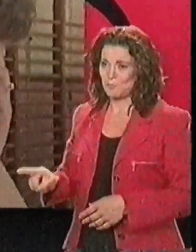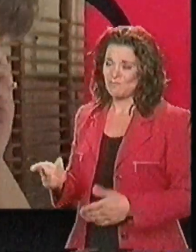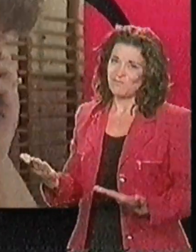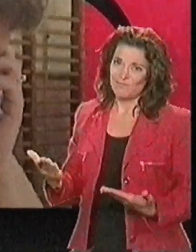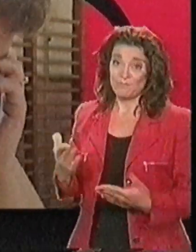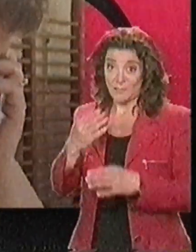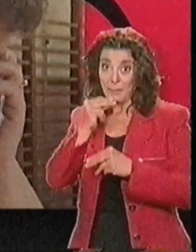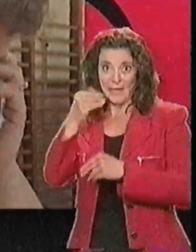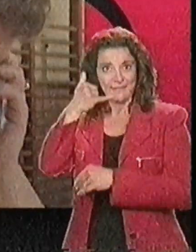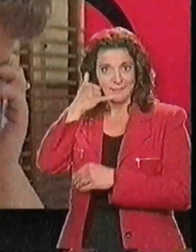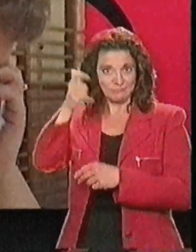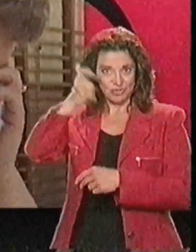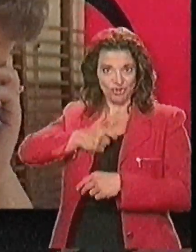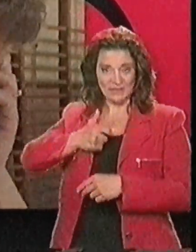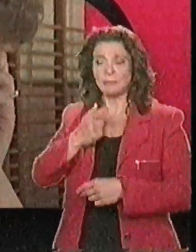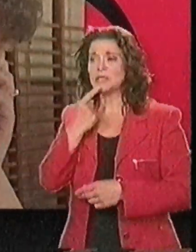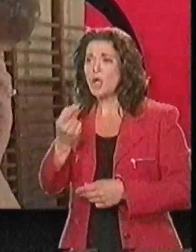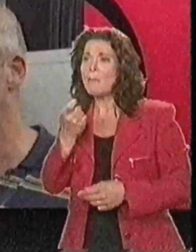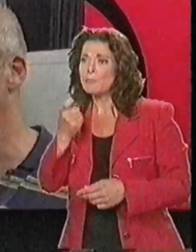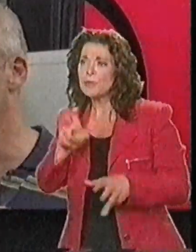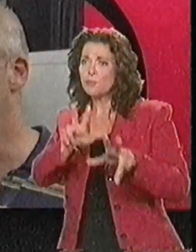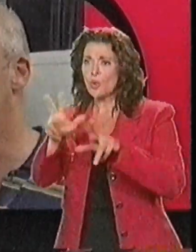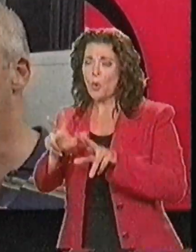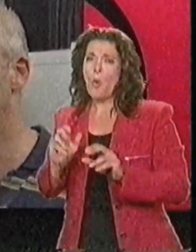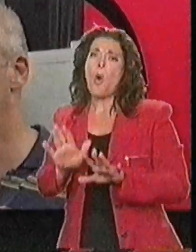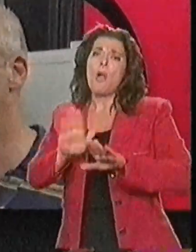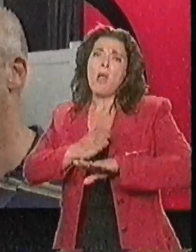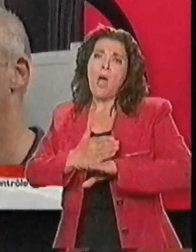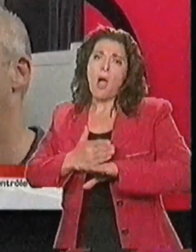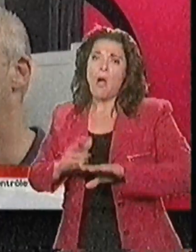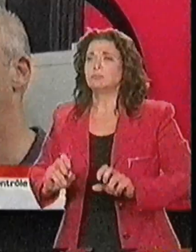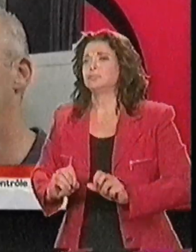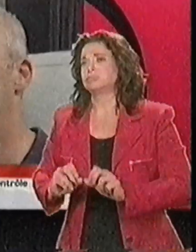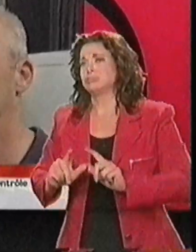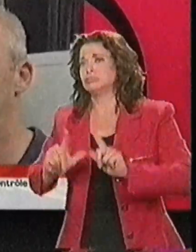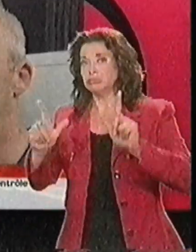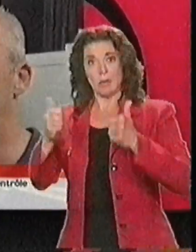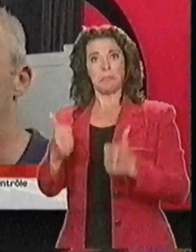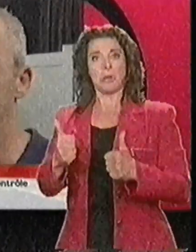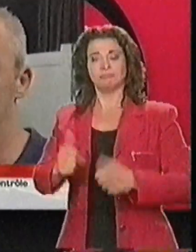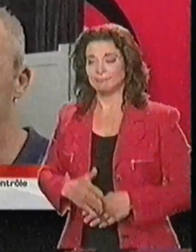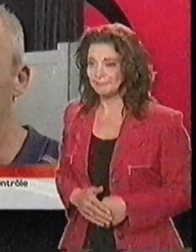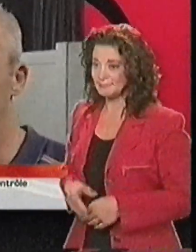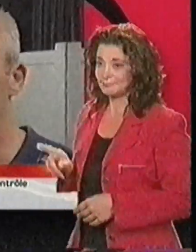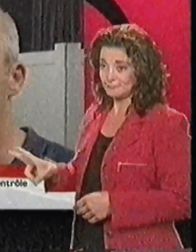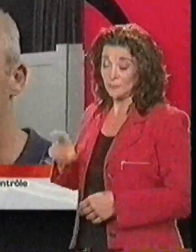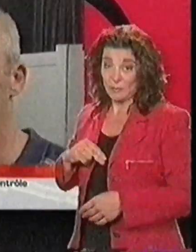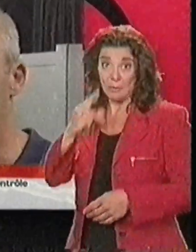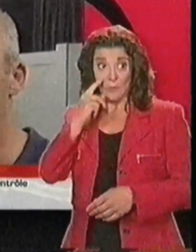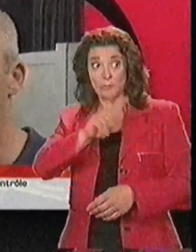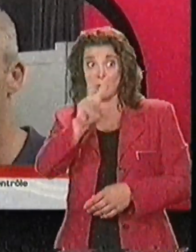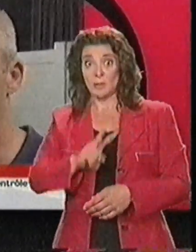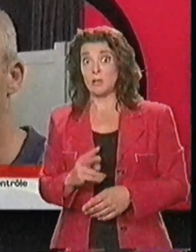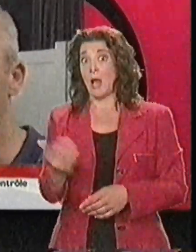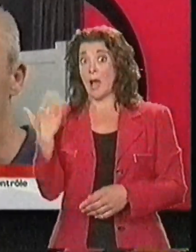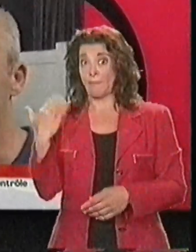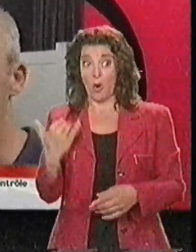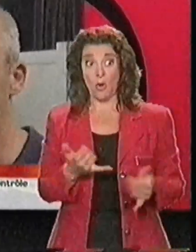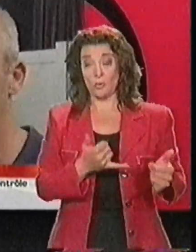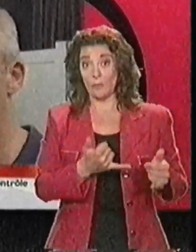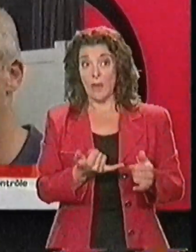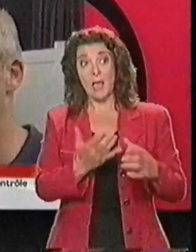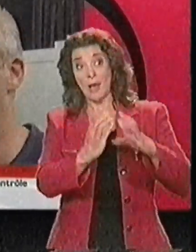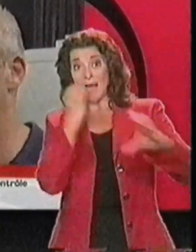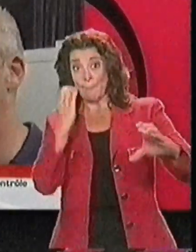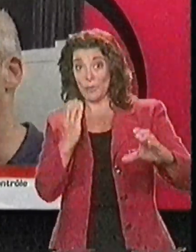au démarrage, mais sinon tout va bien. On les contrôle une fois qu'elles ont été installées, puisqu'elles ont souffert éventuellement du transport ou de la